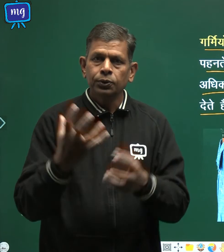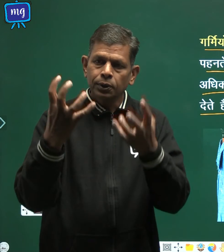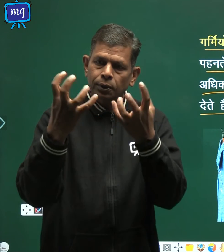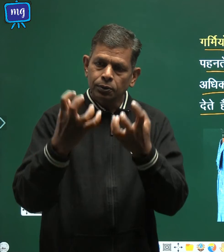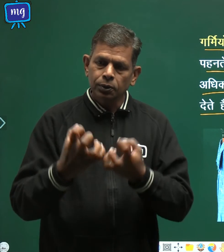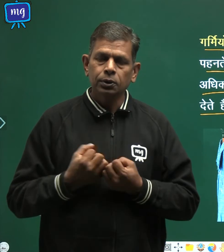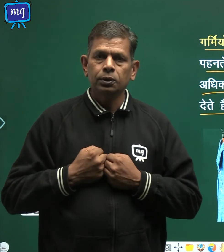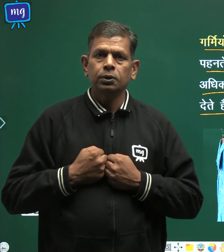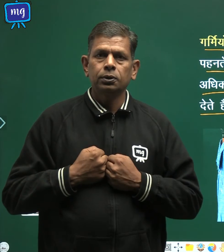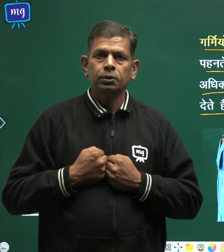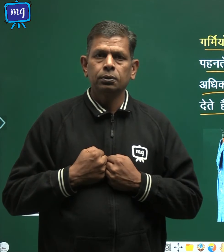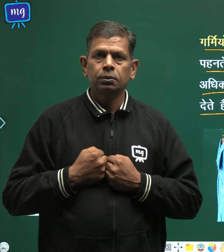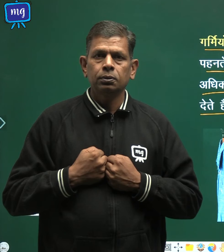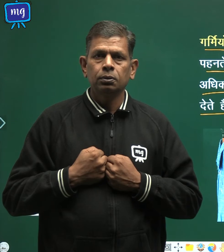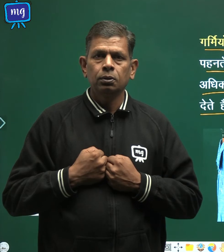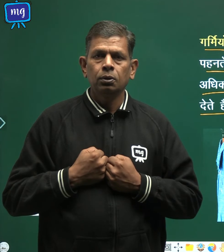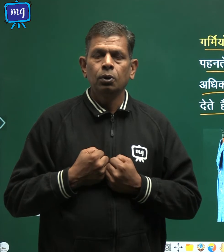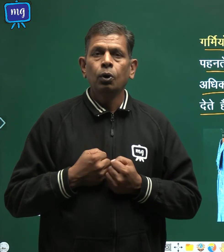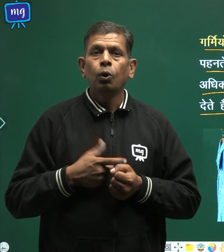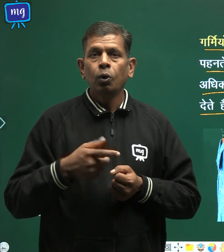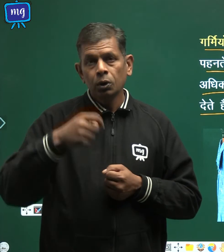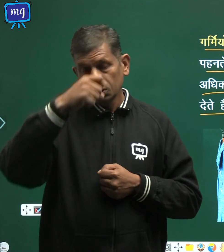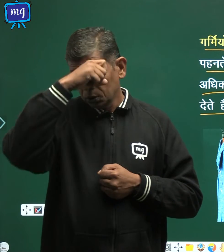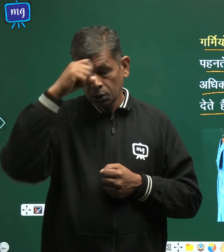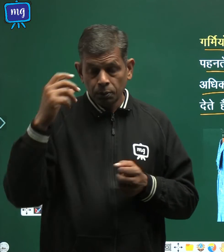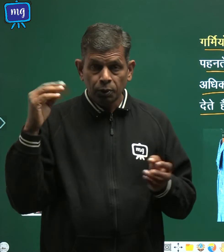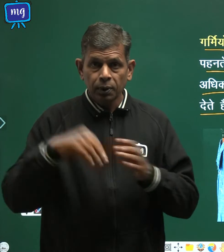अवशोषित करते हैं, और गर्मियों में